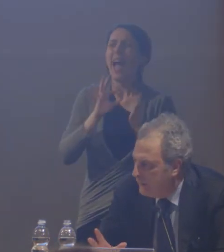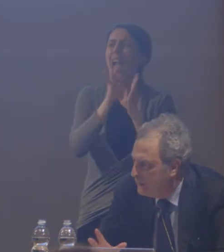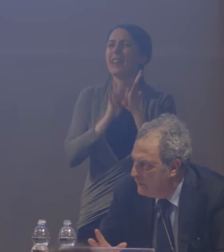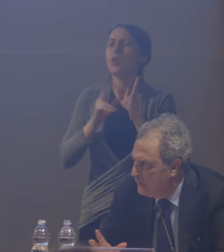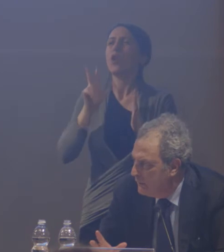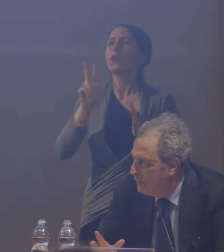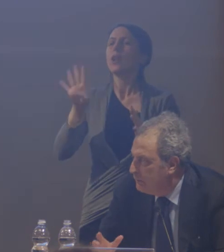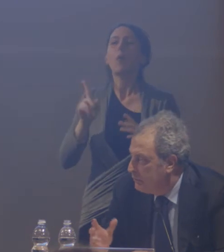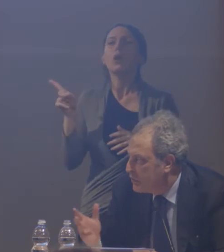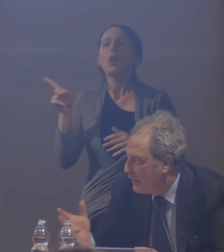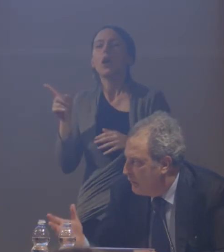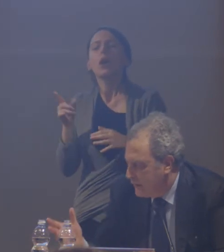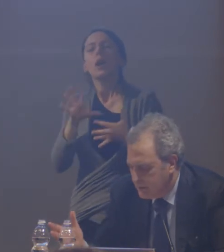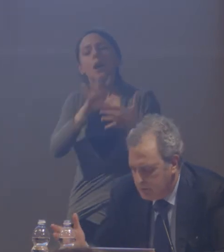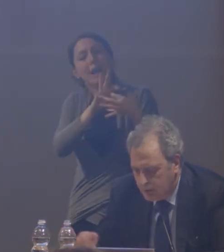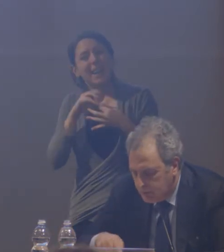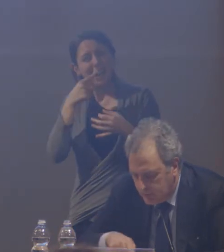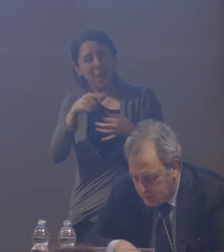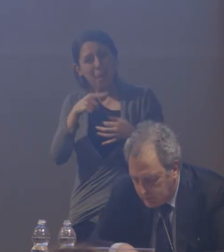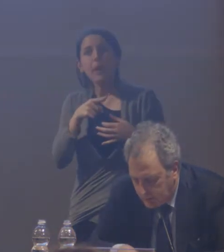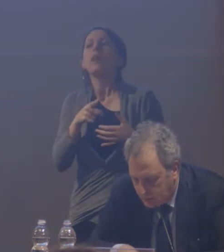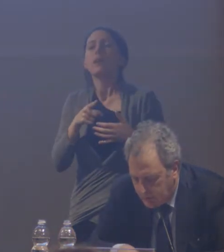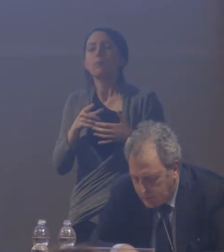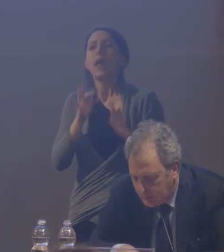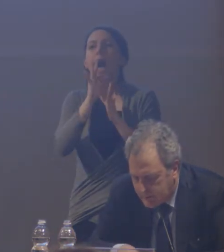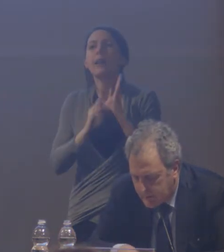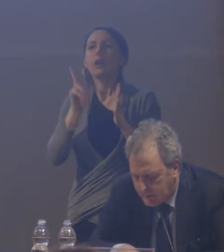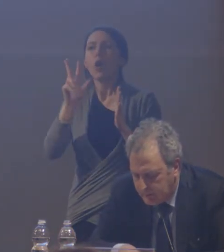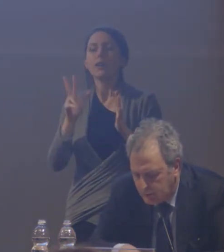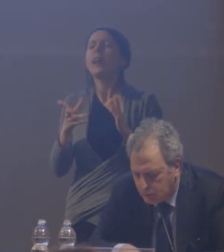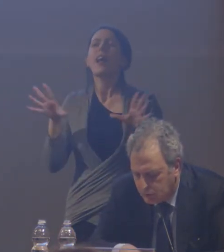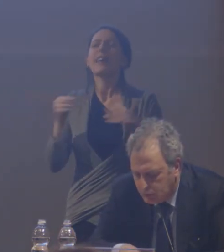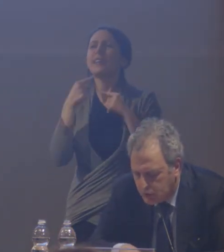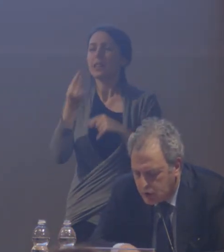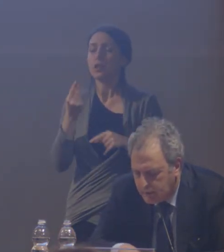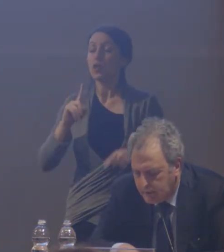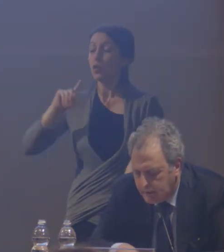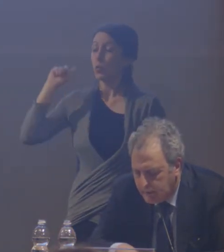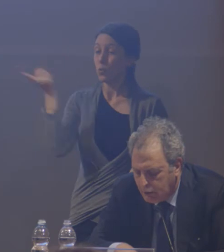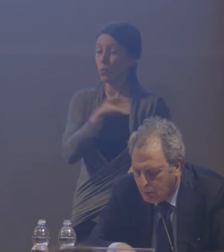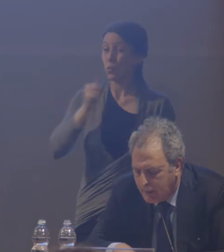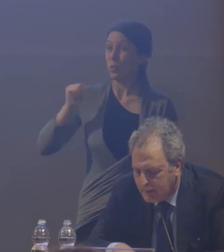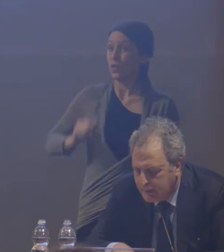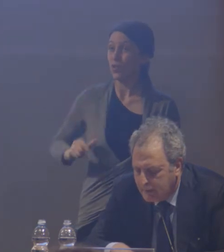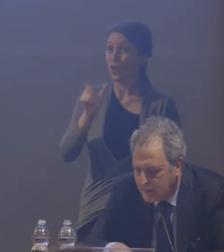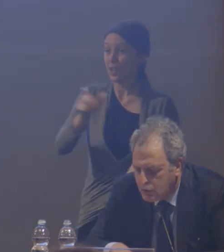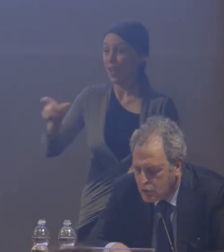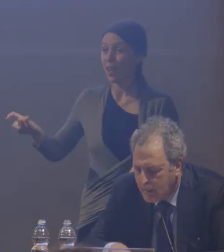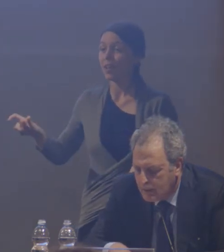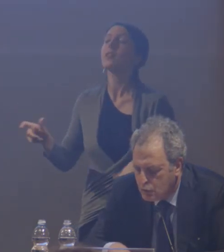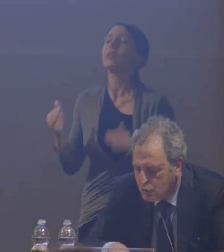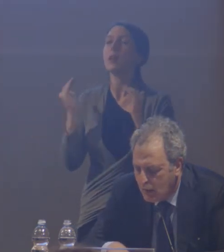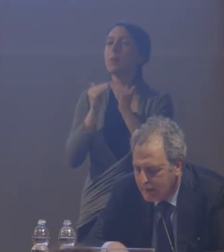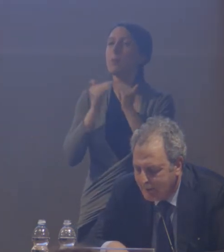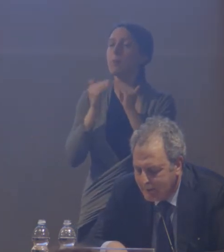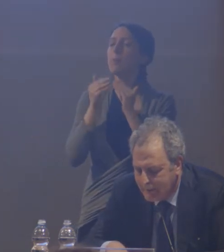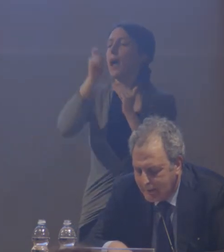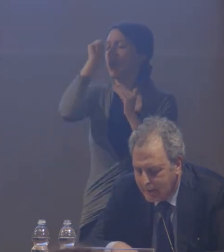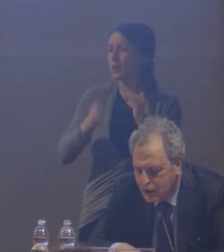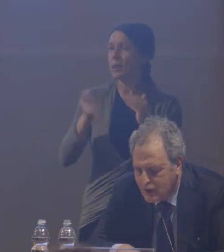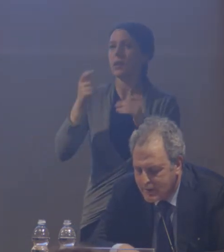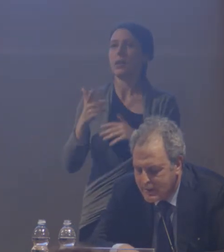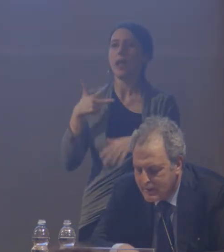3, celeberrimo, le cui righe iniziali dicono: tutti i cittadini hanno pari dignità sociale e sono uguali